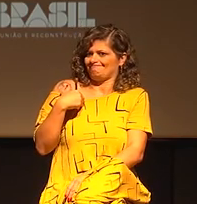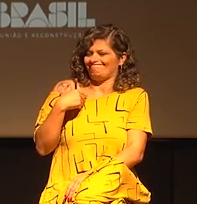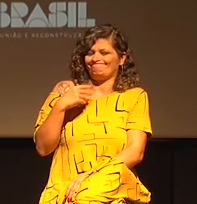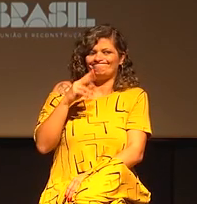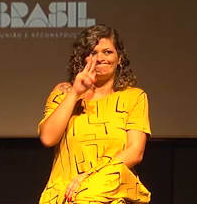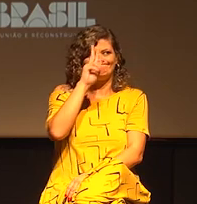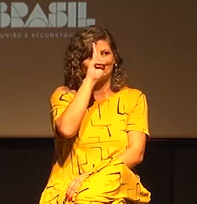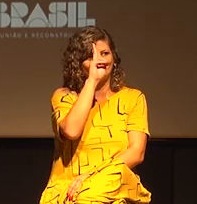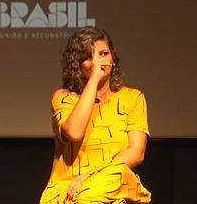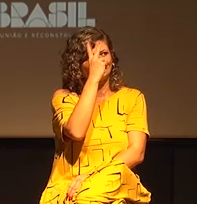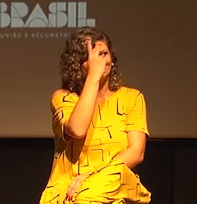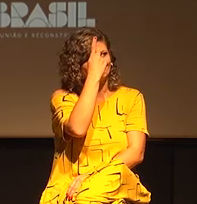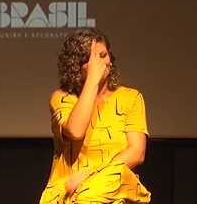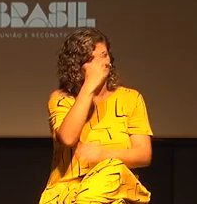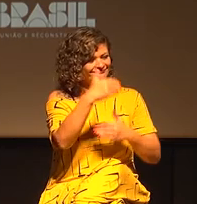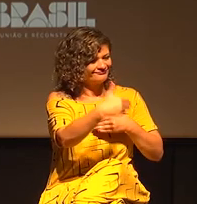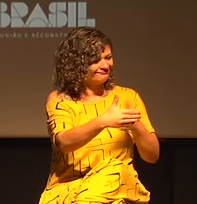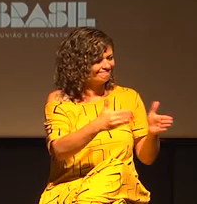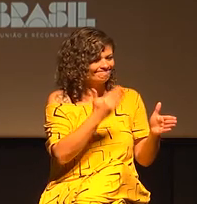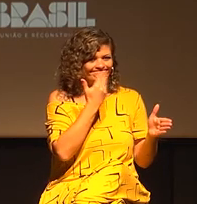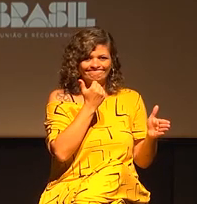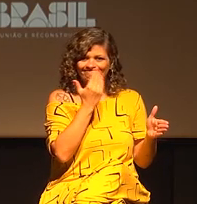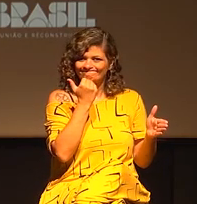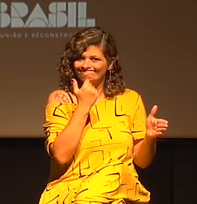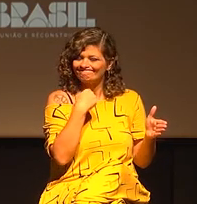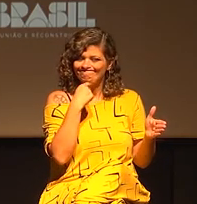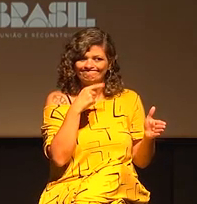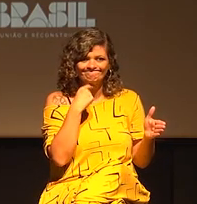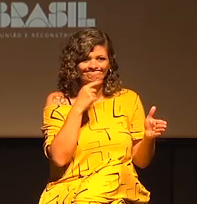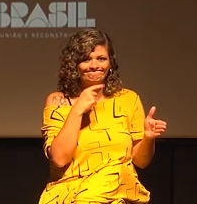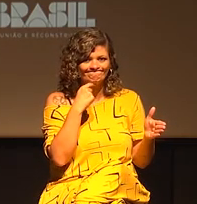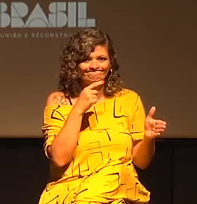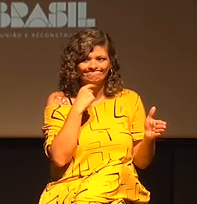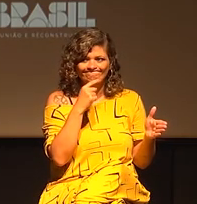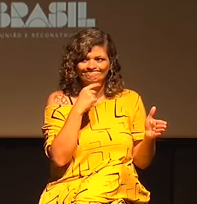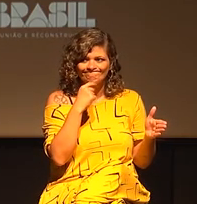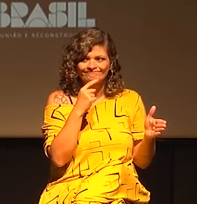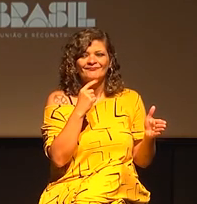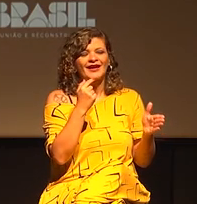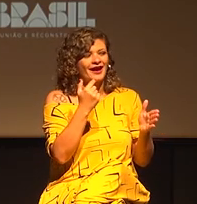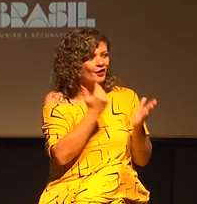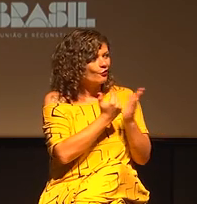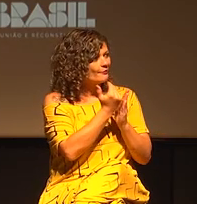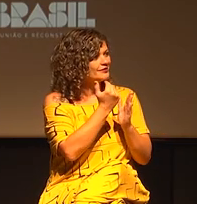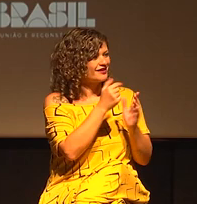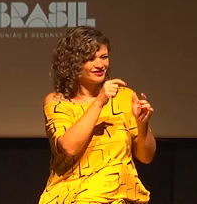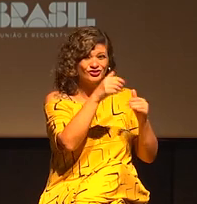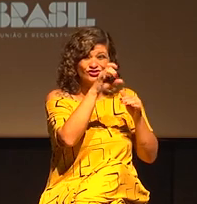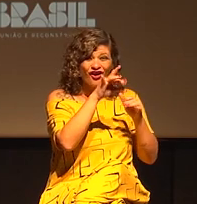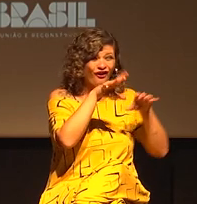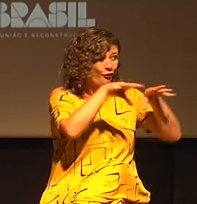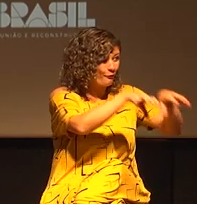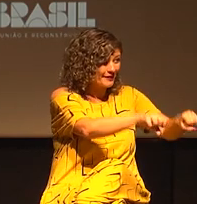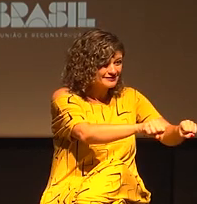a chave que aquilo ali já não tava mais resolvendo E aí é hora que a gente também olha para fora das ocupações fala assim não mas não é só a ocupação é toda a